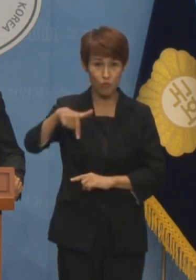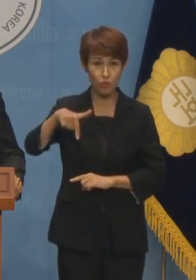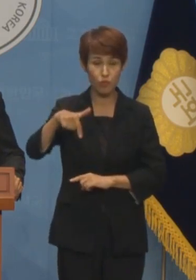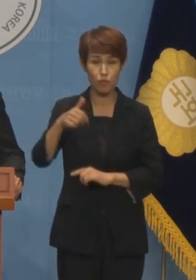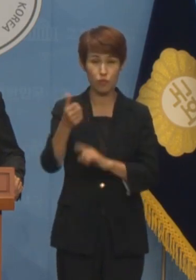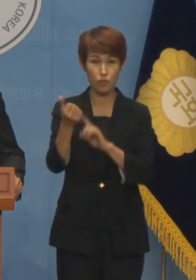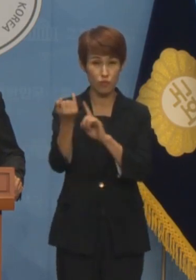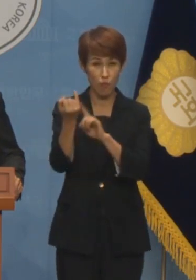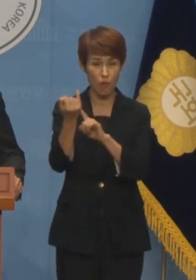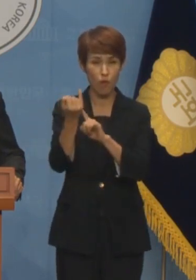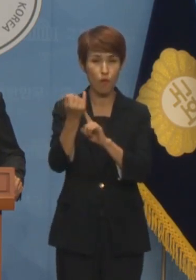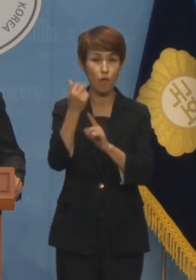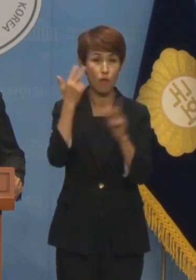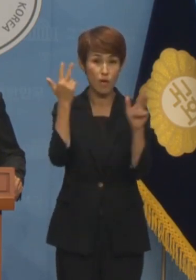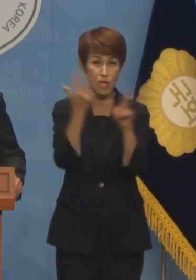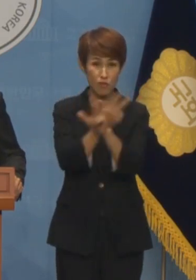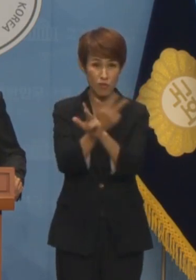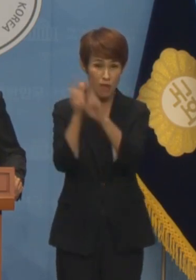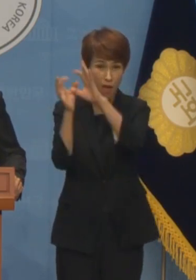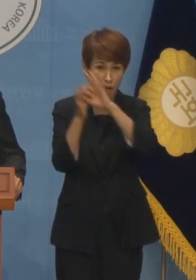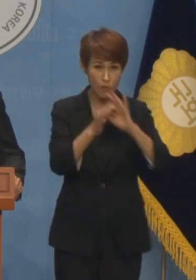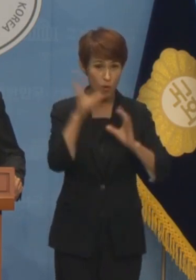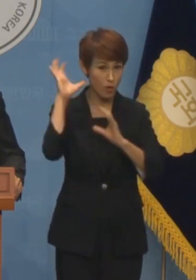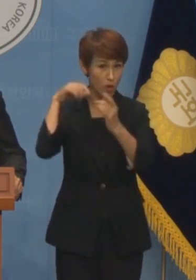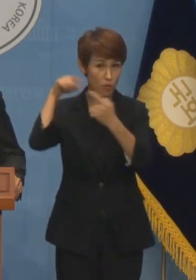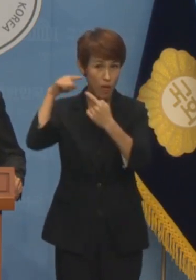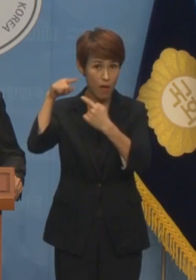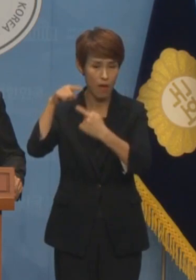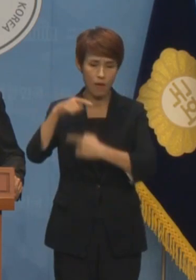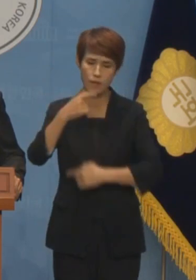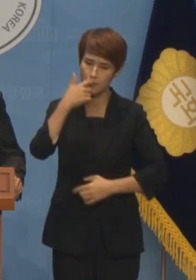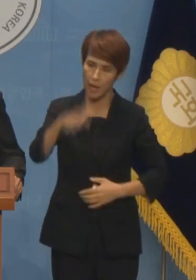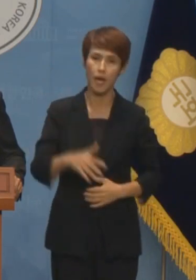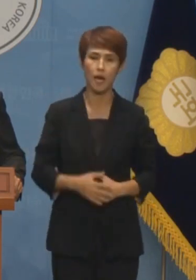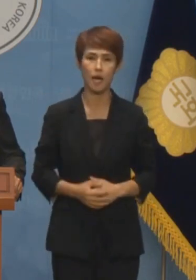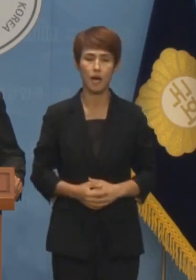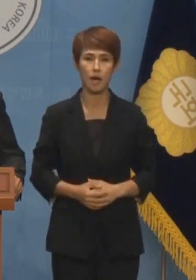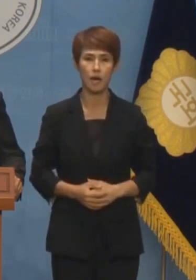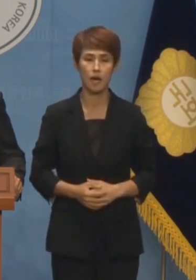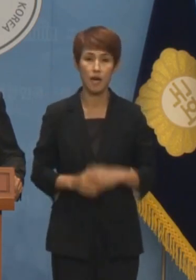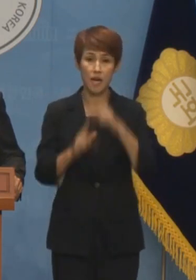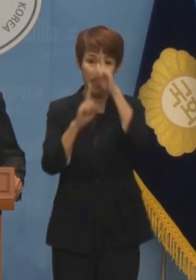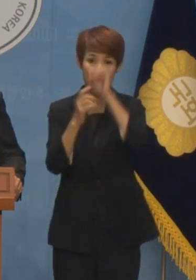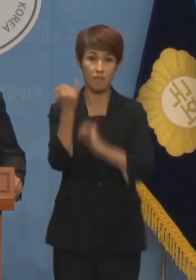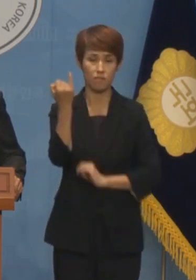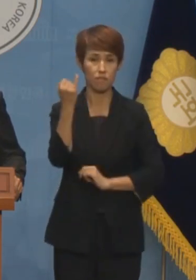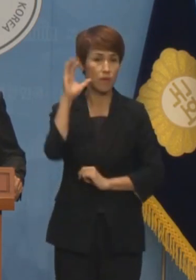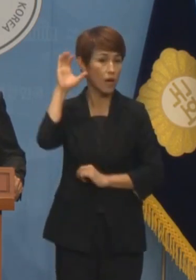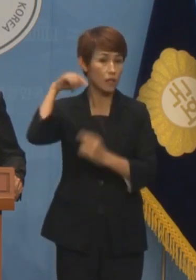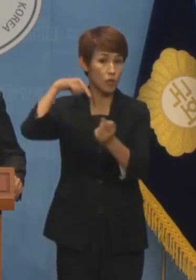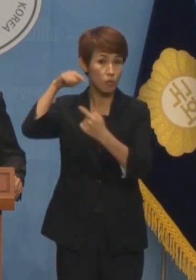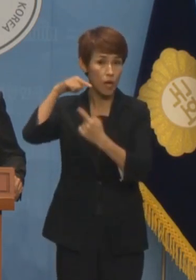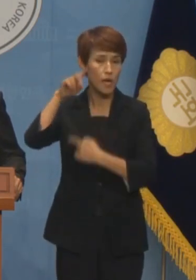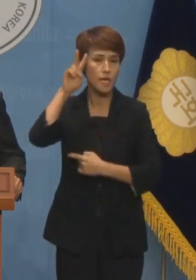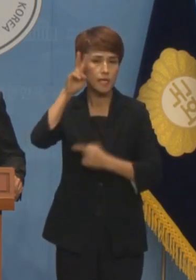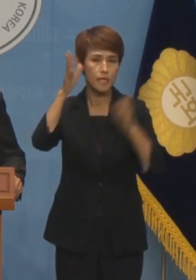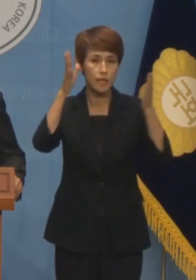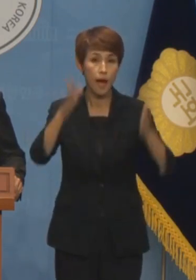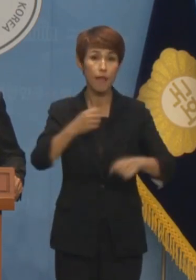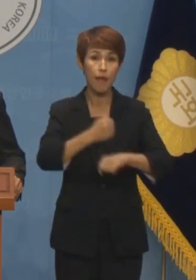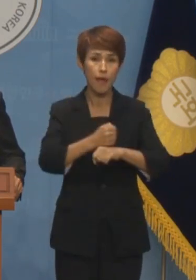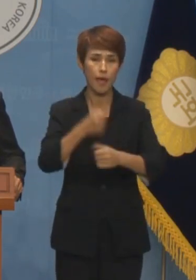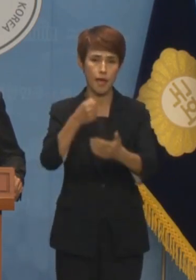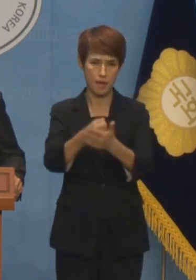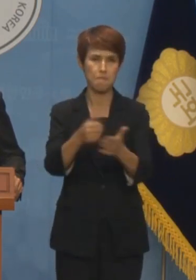내내 청문회도 부족합니다. 이진숙 방송통신위원장 후보자 청문회를 이틀간 개최하는